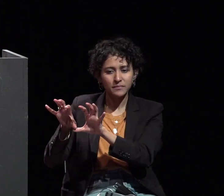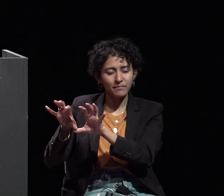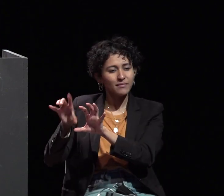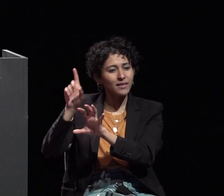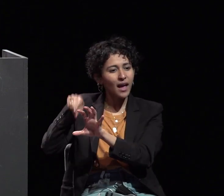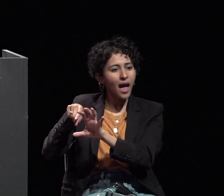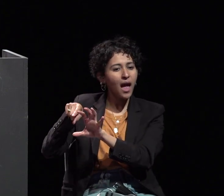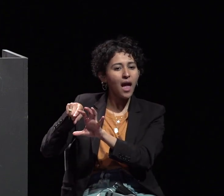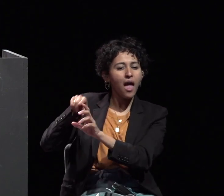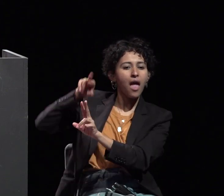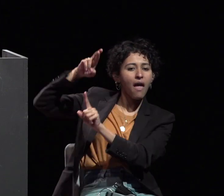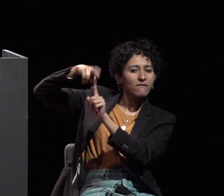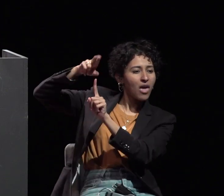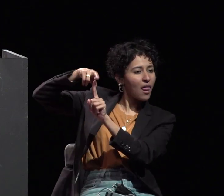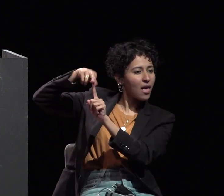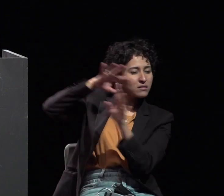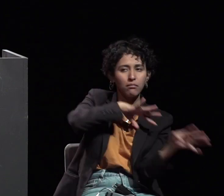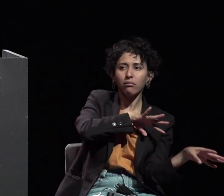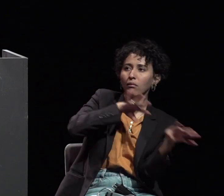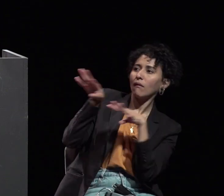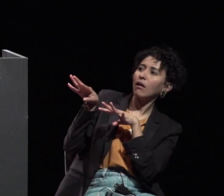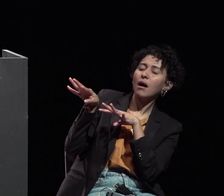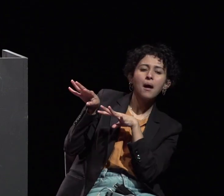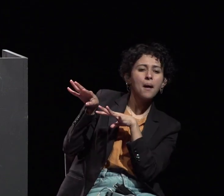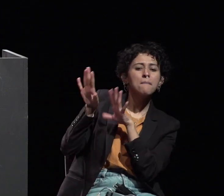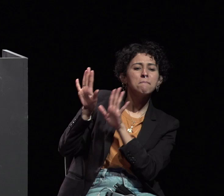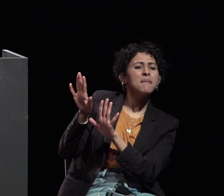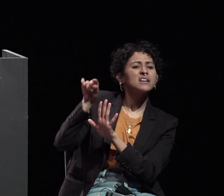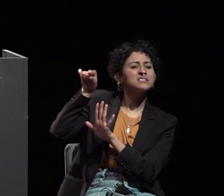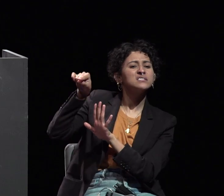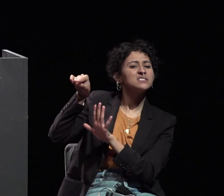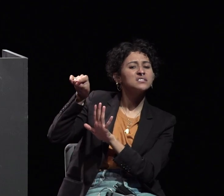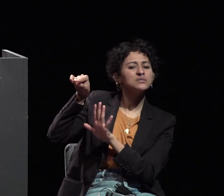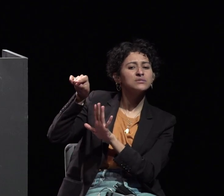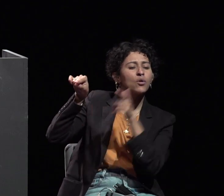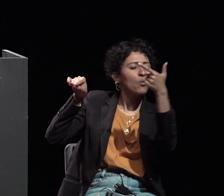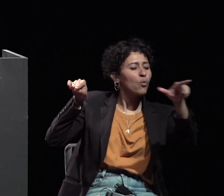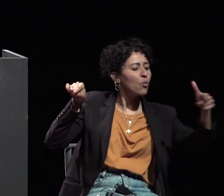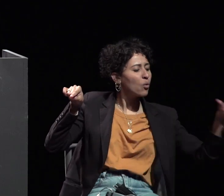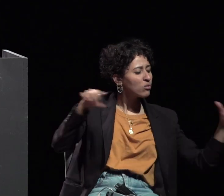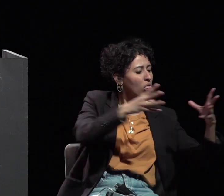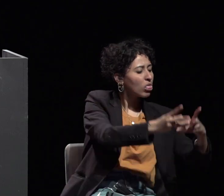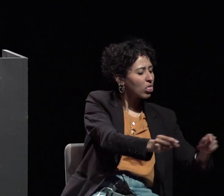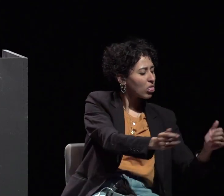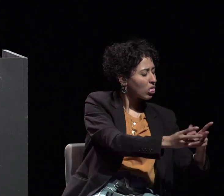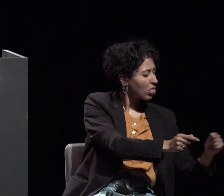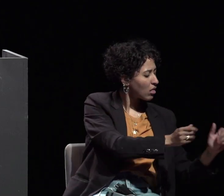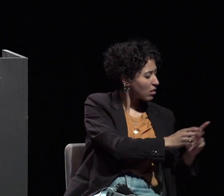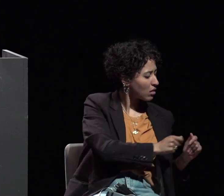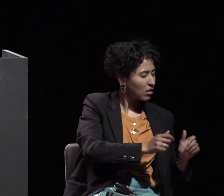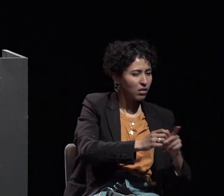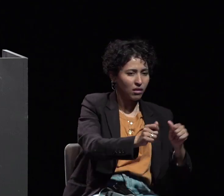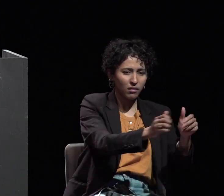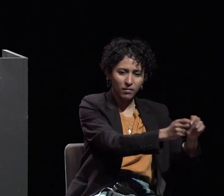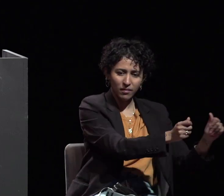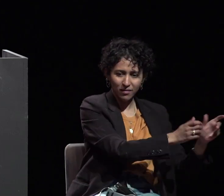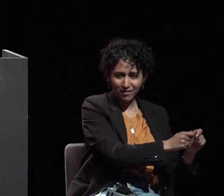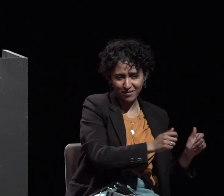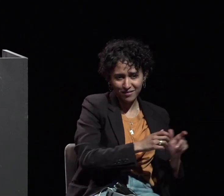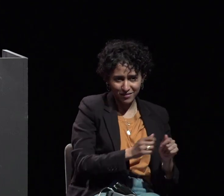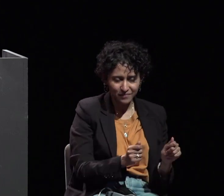monumento, a referência, para um conteúdo ora destroçado, ora incerto, derivado de processos cujos regimes talvez